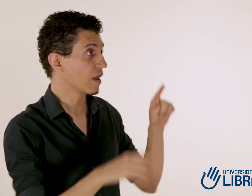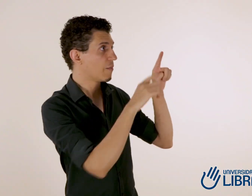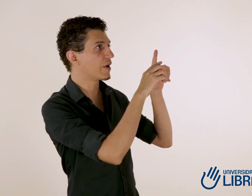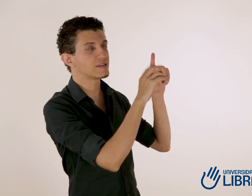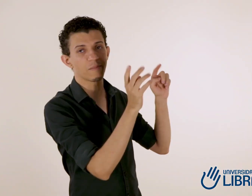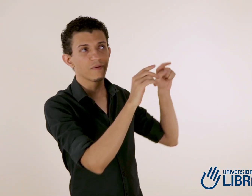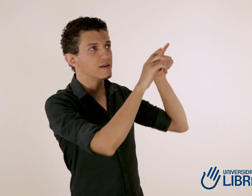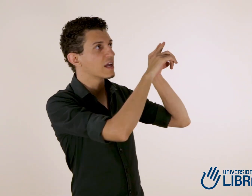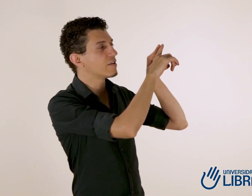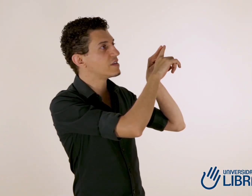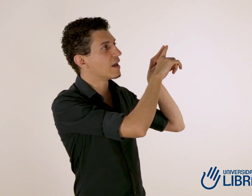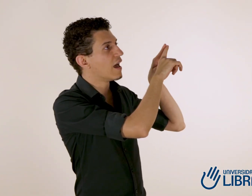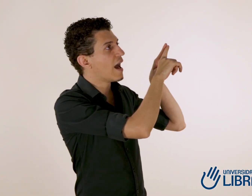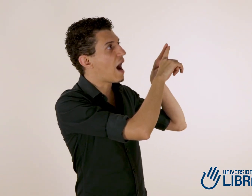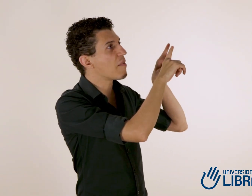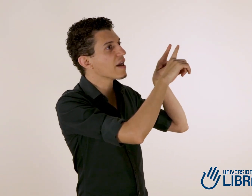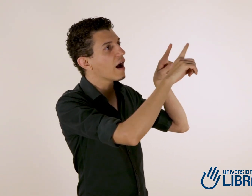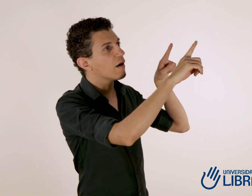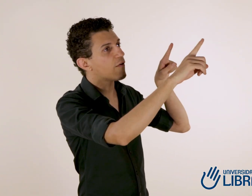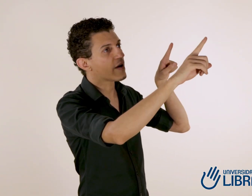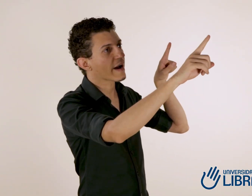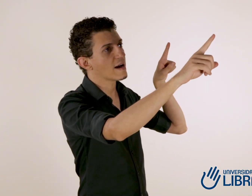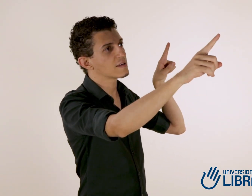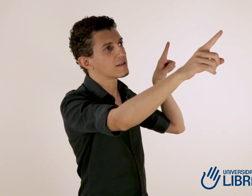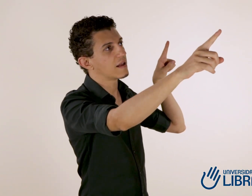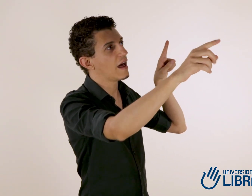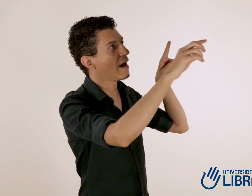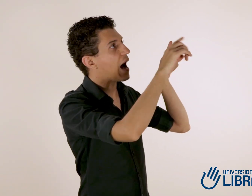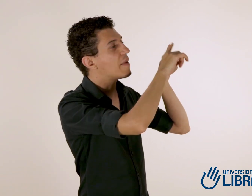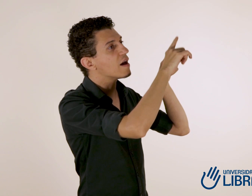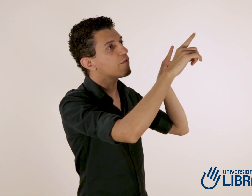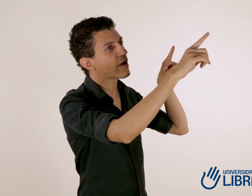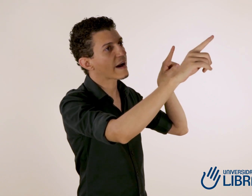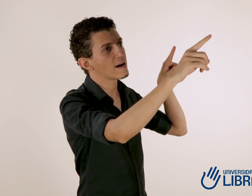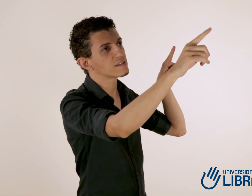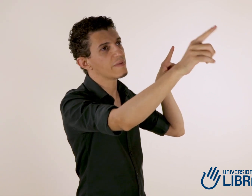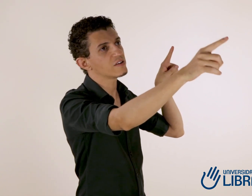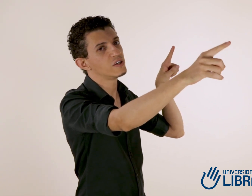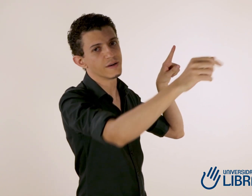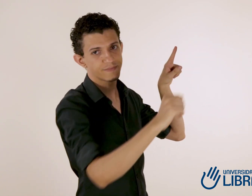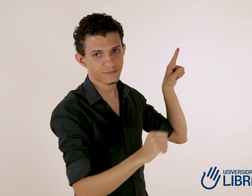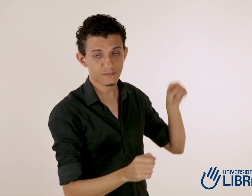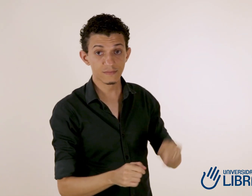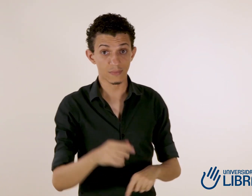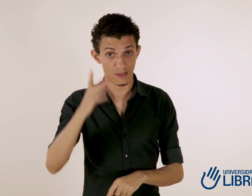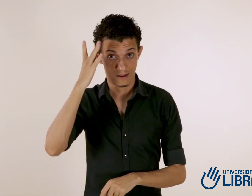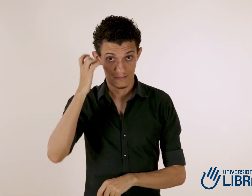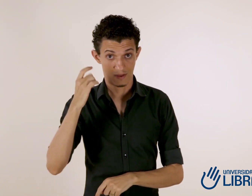por exemplo, escreve assim, amanhã eu vou na casa da minha tia.